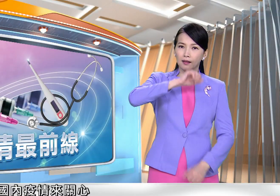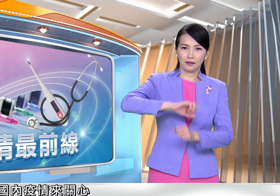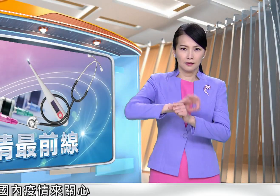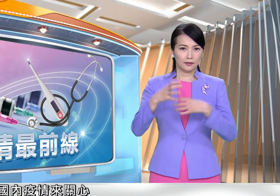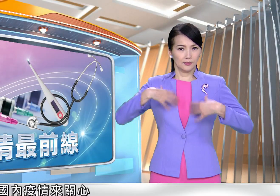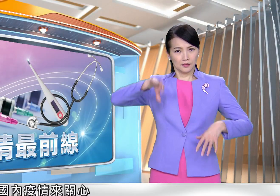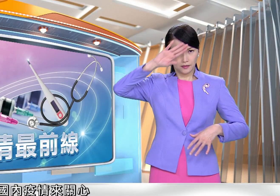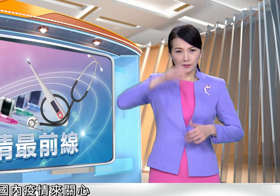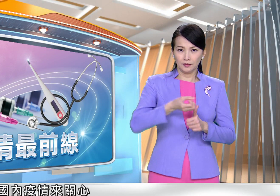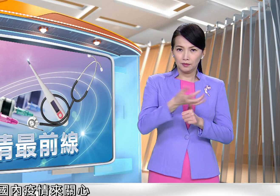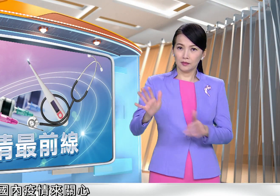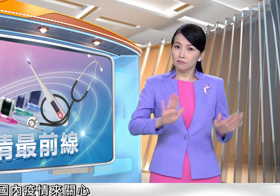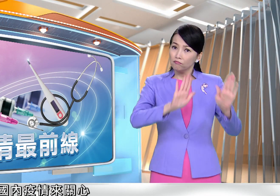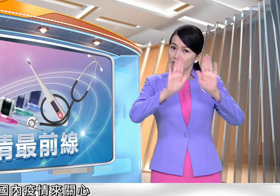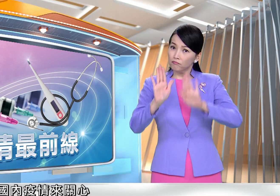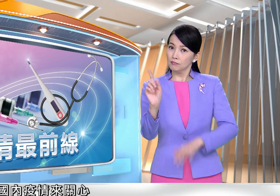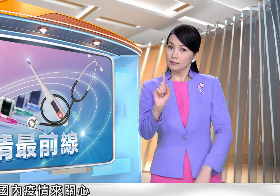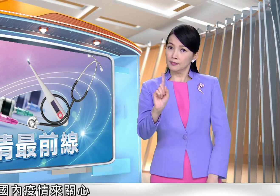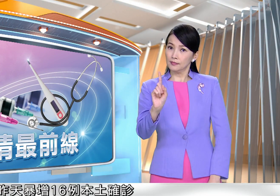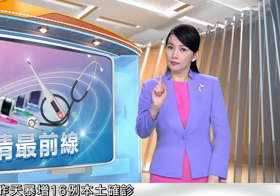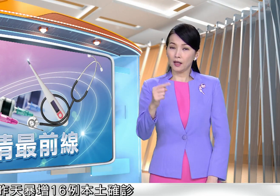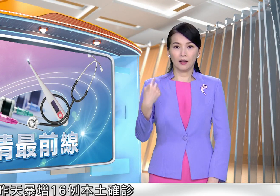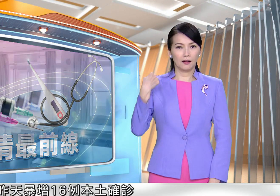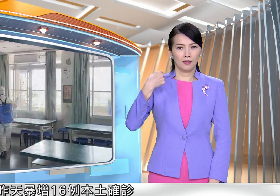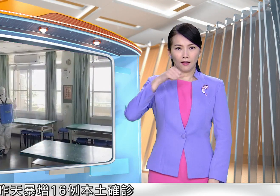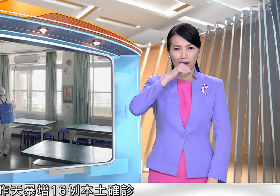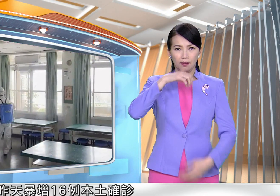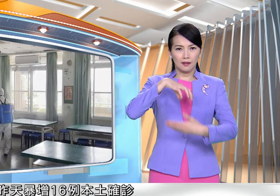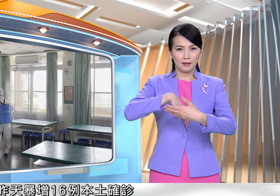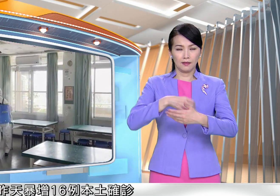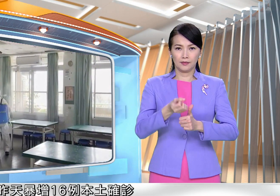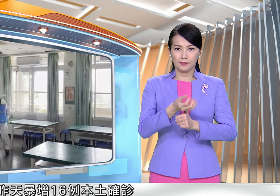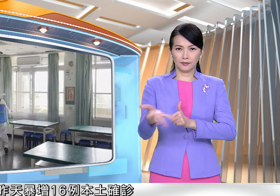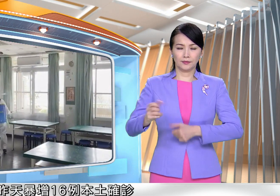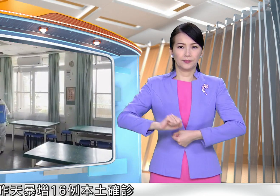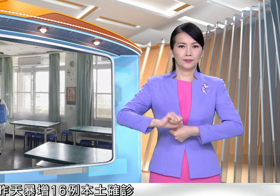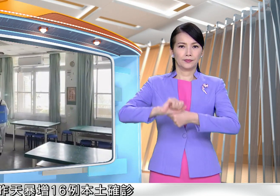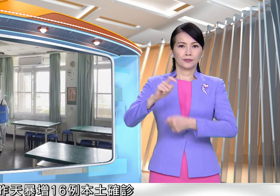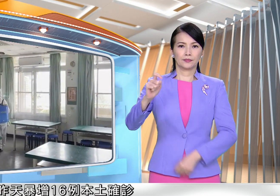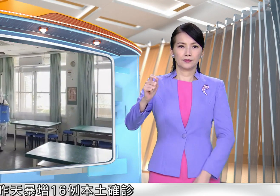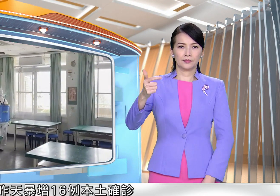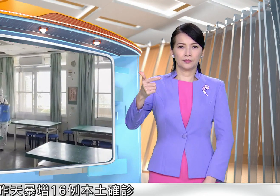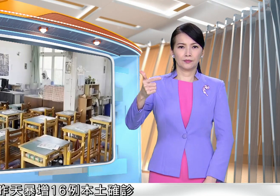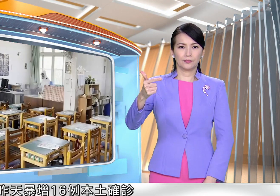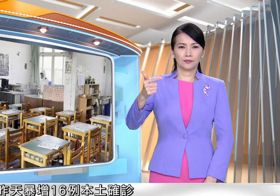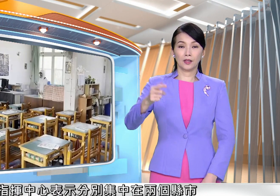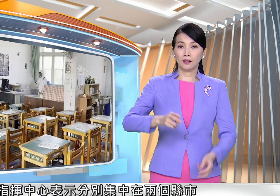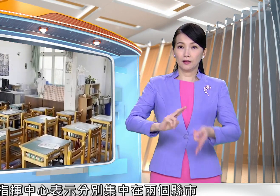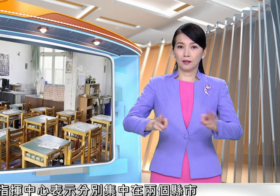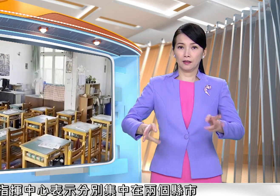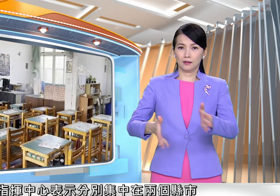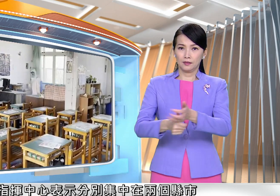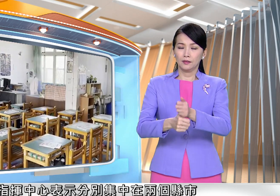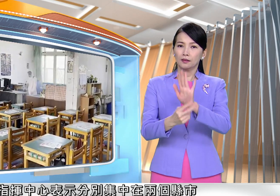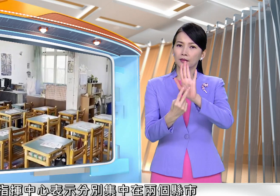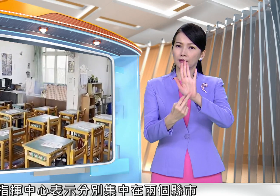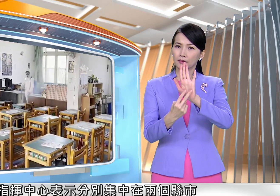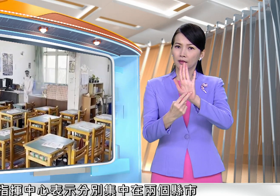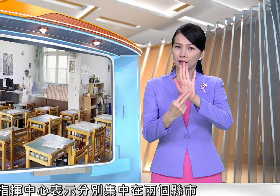国内的疫情来关心，昨天暴增16例本土确诊，指挥中心表示。分别集